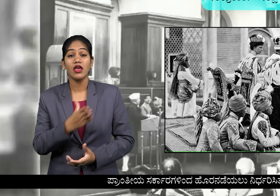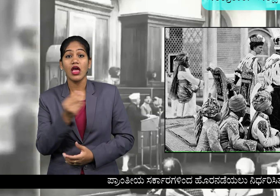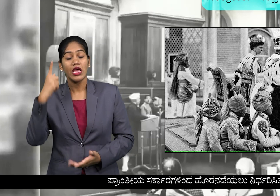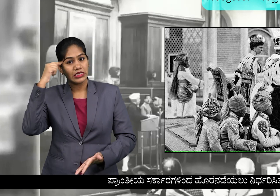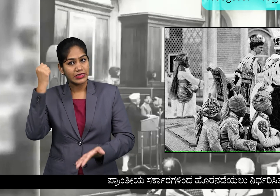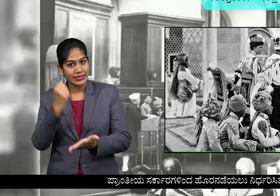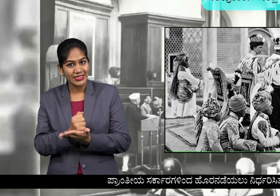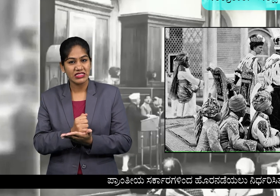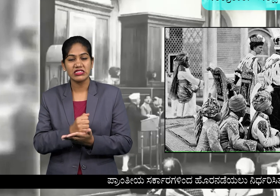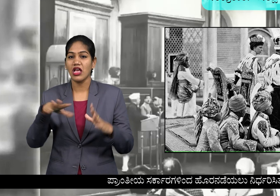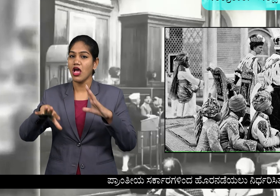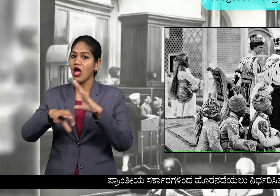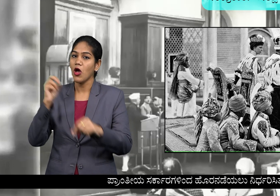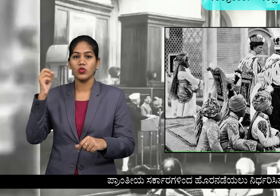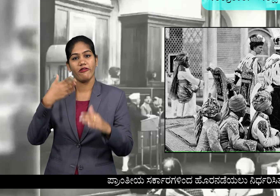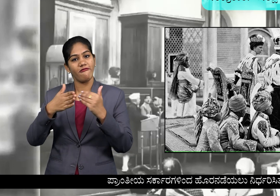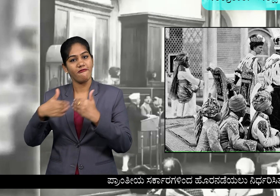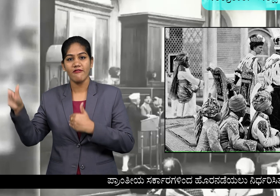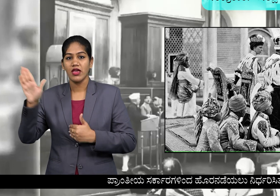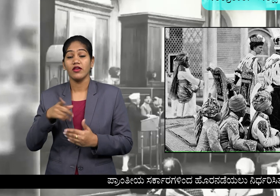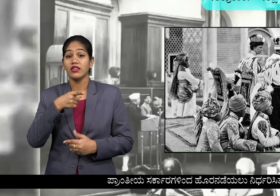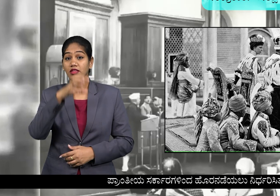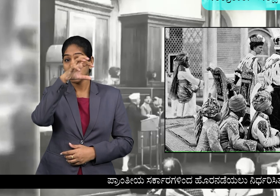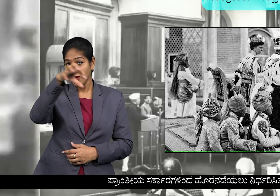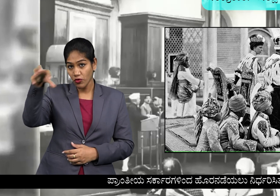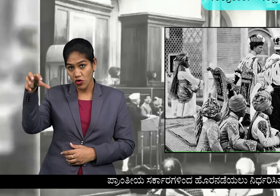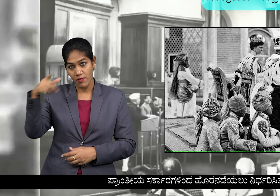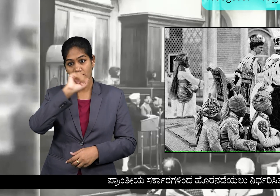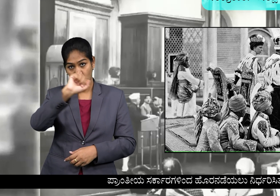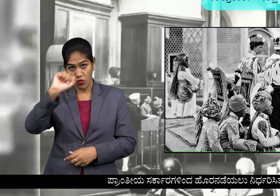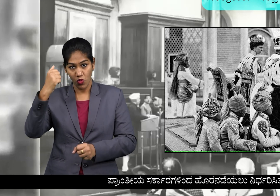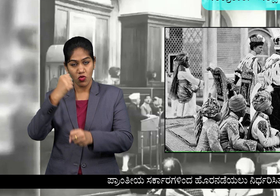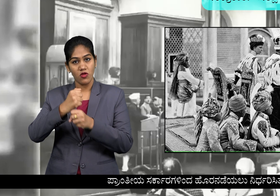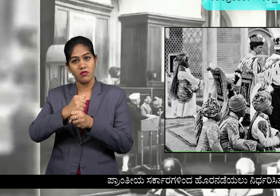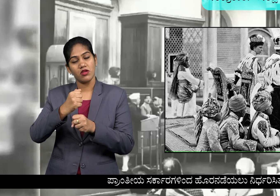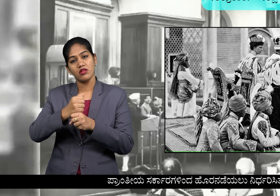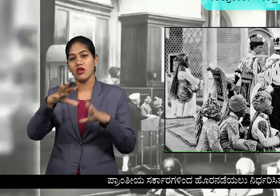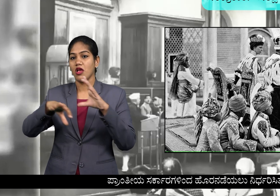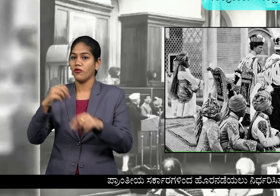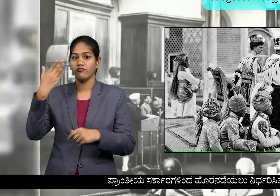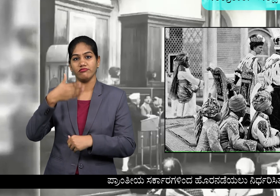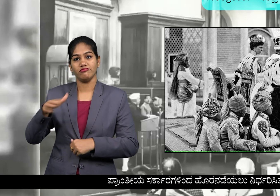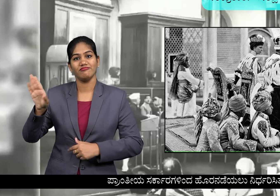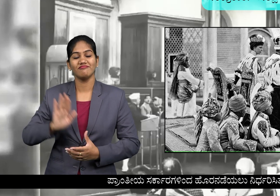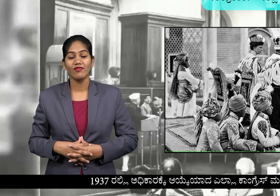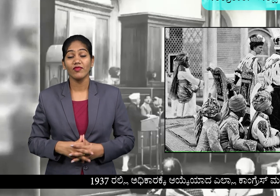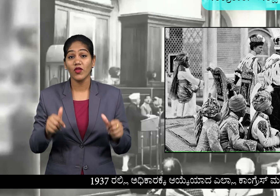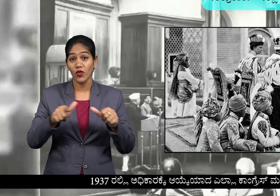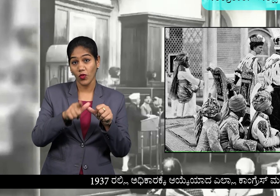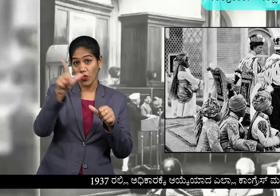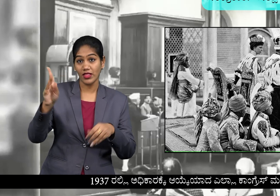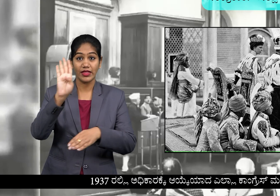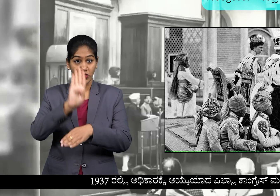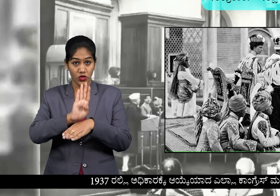ಪ್ರಾಂತೀಯ ಸರ್ಕಾರಗಳಿಂದ ಹೊರನಡೆಯಲು ನಿರ್ಧರಿಸಿತು.